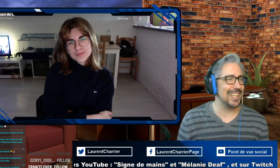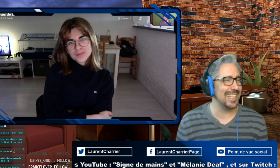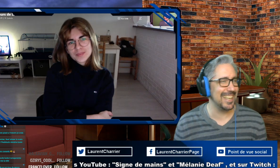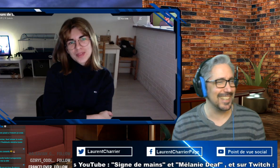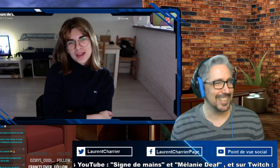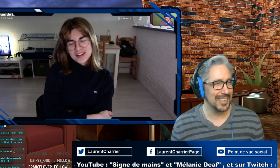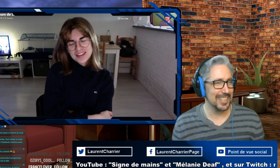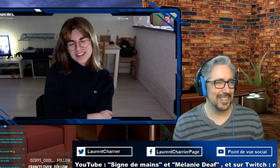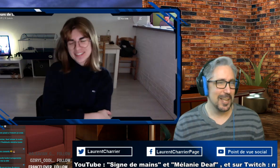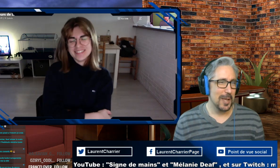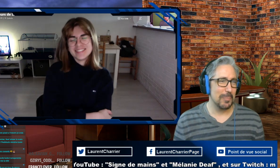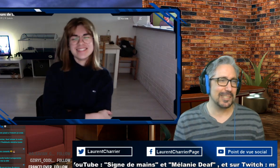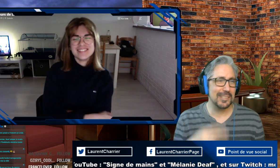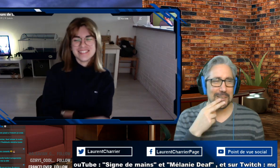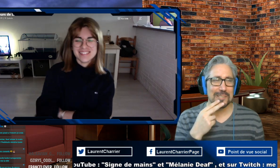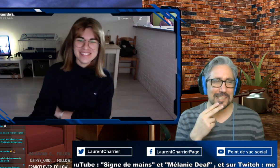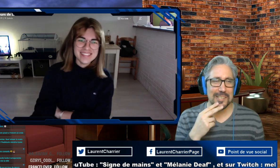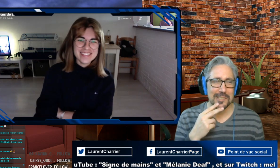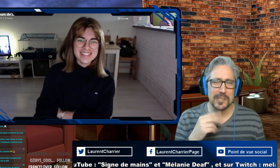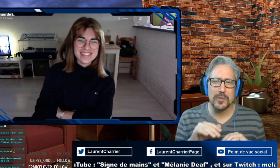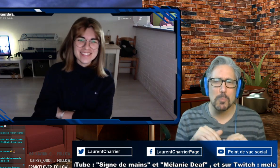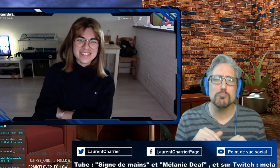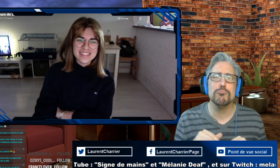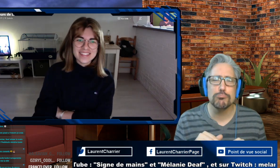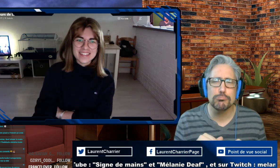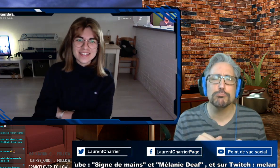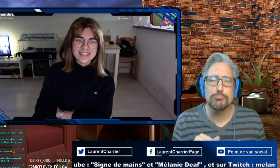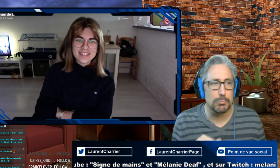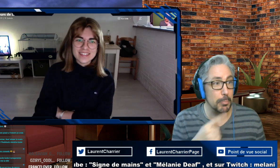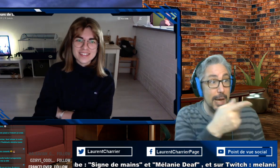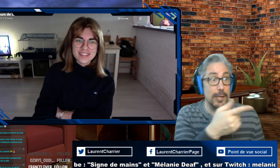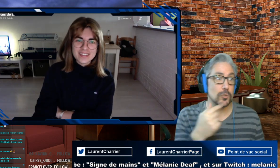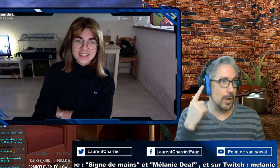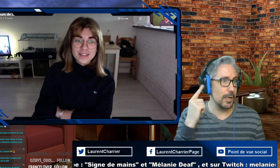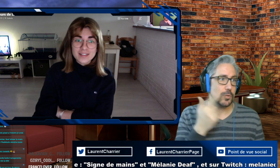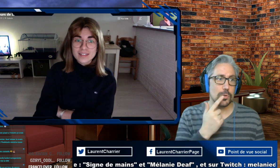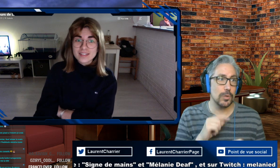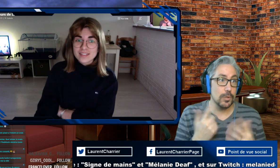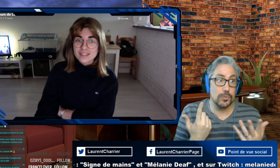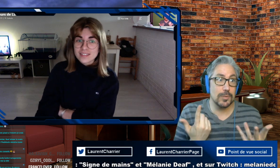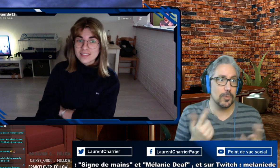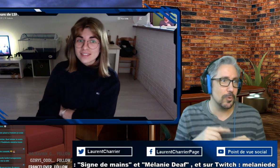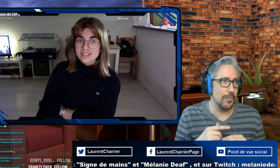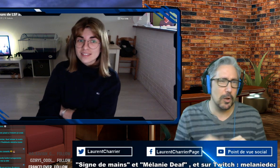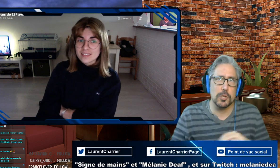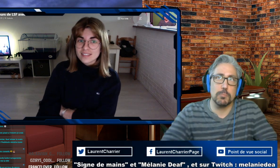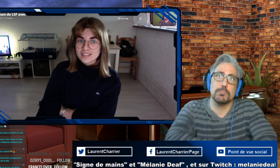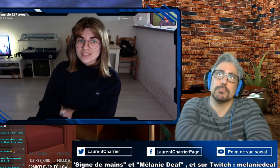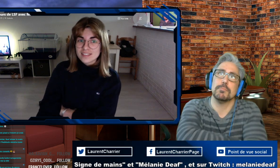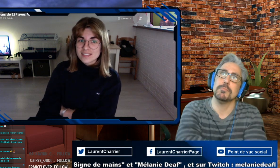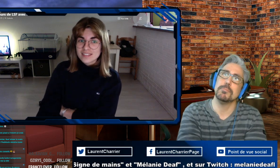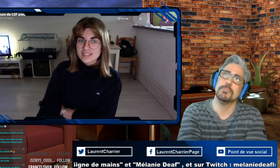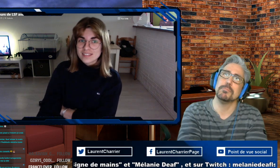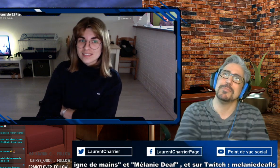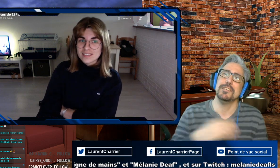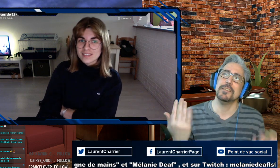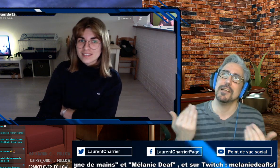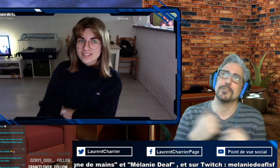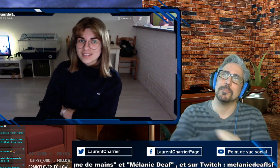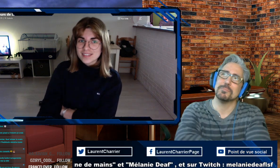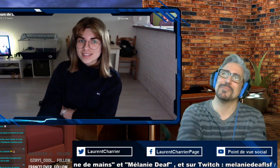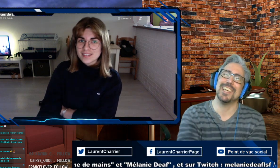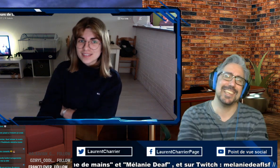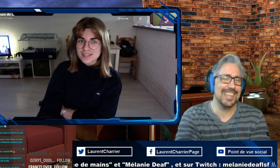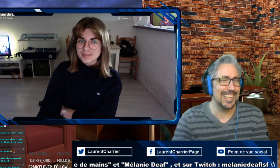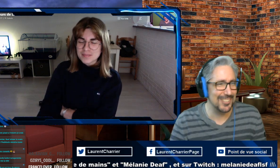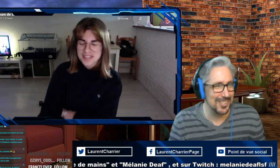Voilà. Parce qu'il sait que si fait. Bah toi, tu es. Donc voilà qui. Il